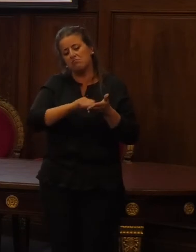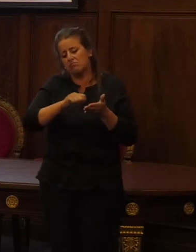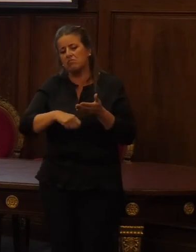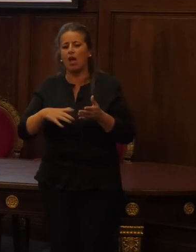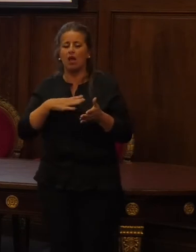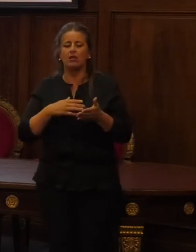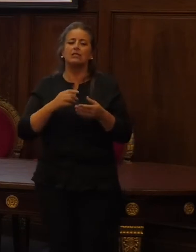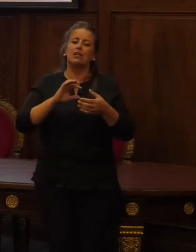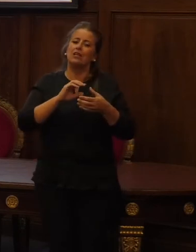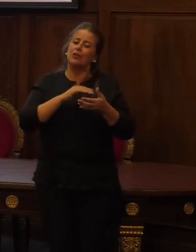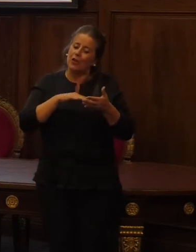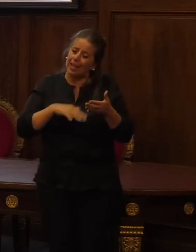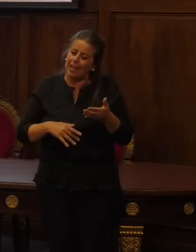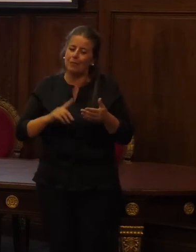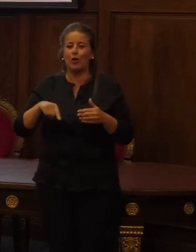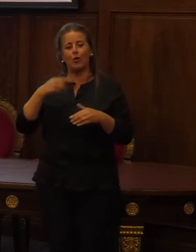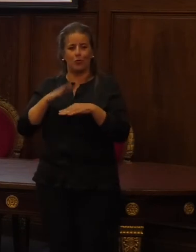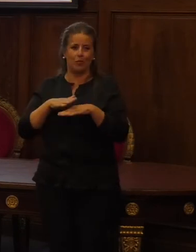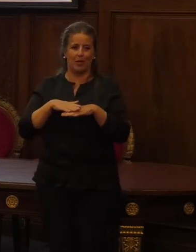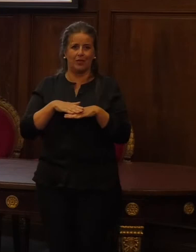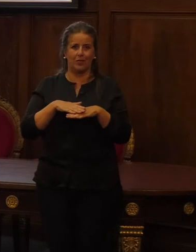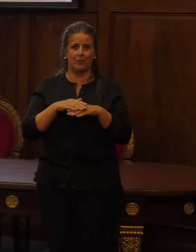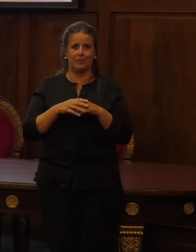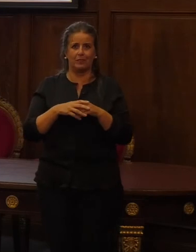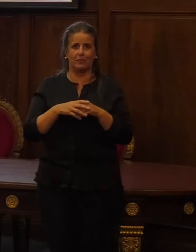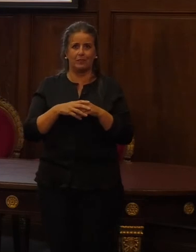reseñados, los leeremos en otro momento.